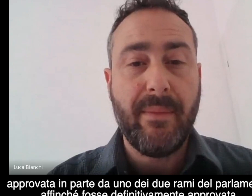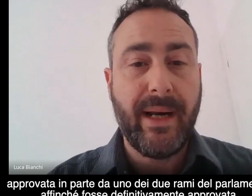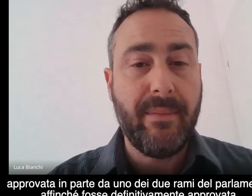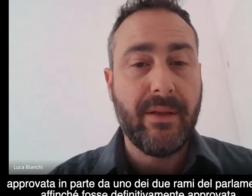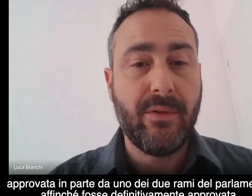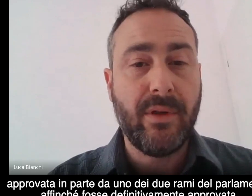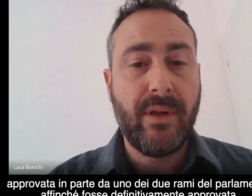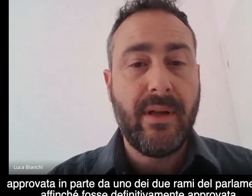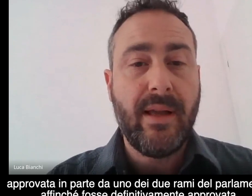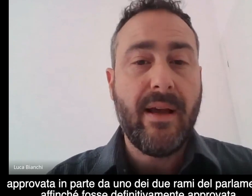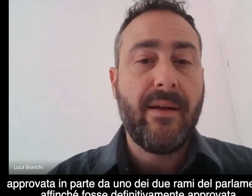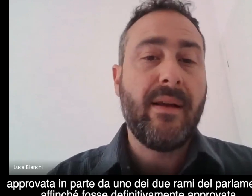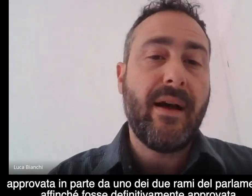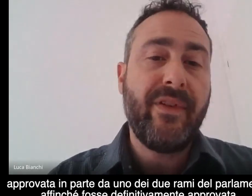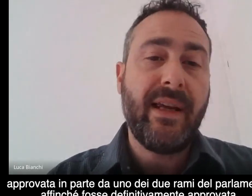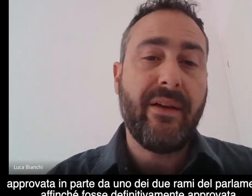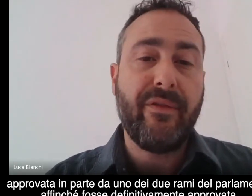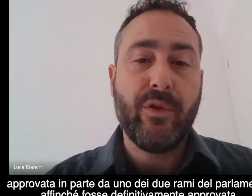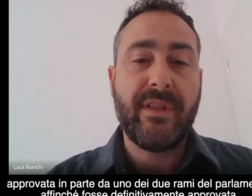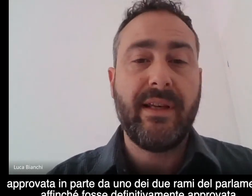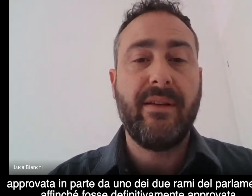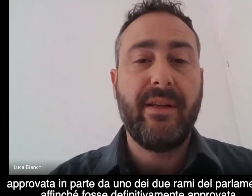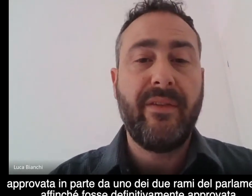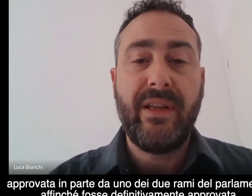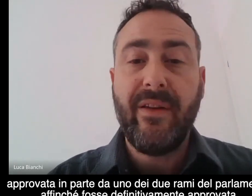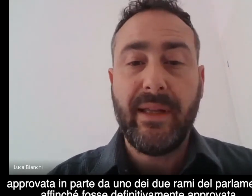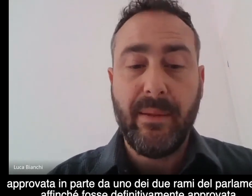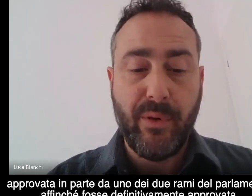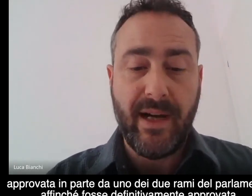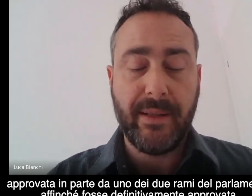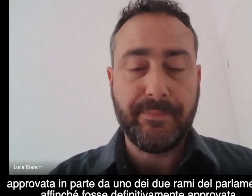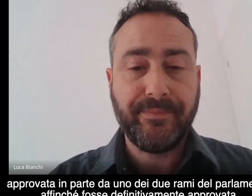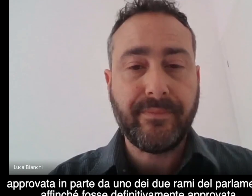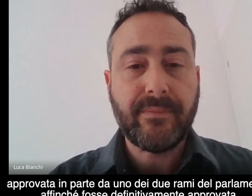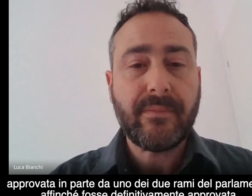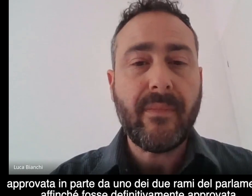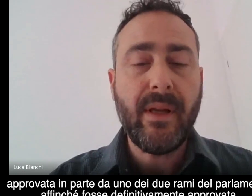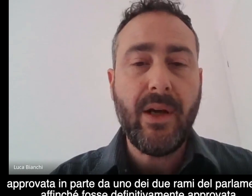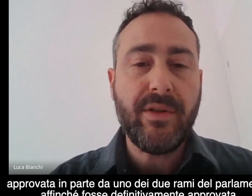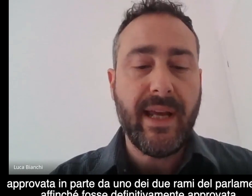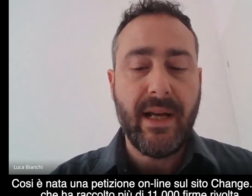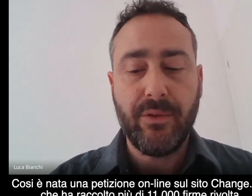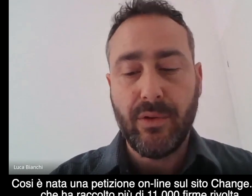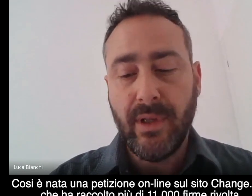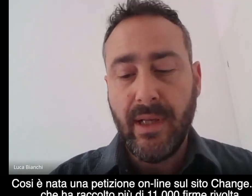parlamento affinché fosse definitivamente approvata e così è nato